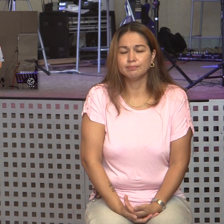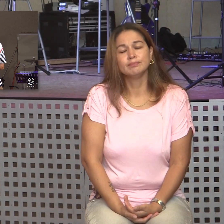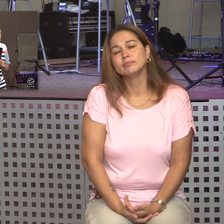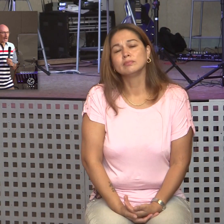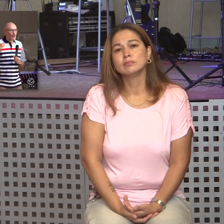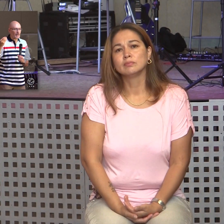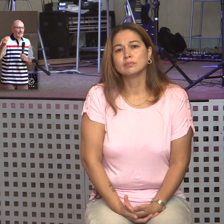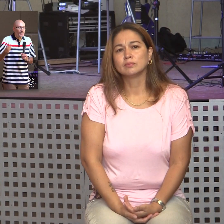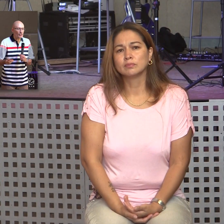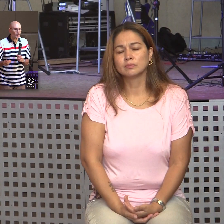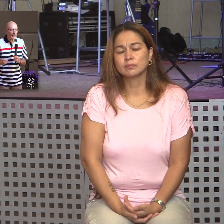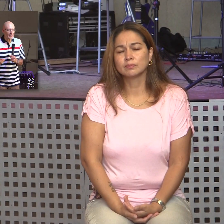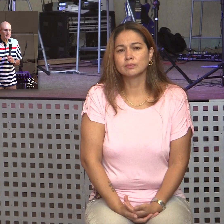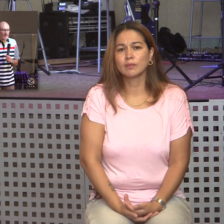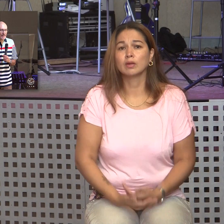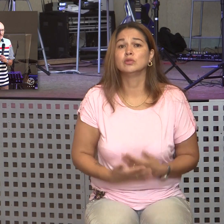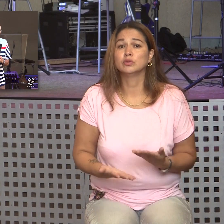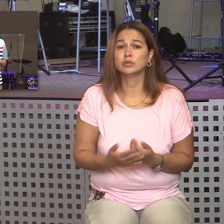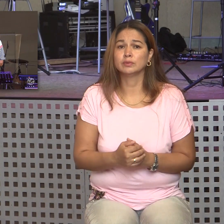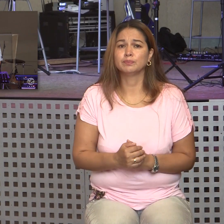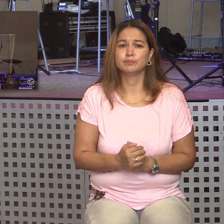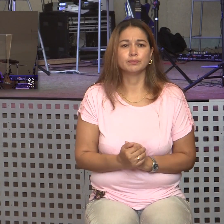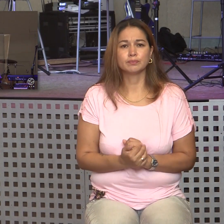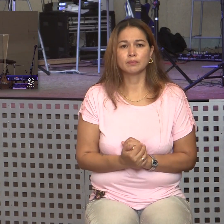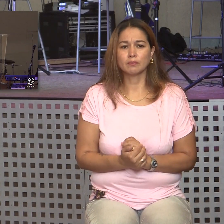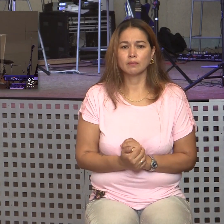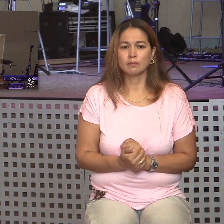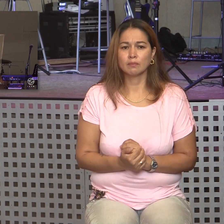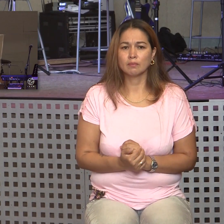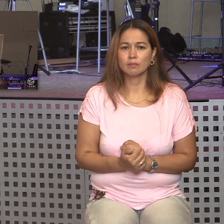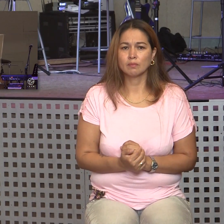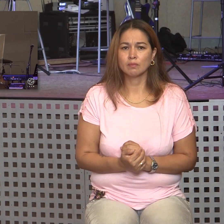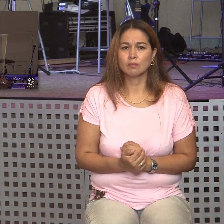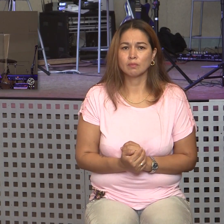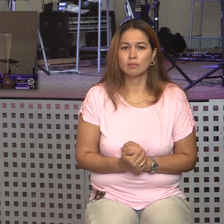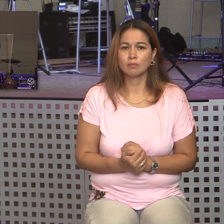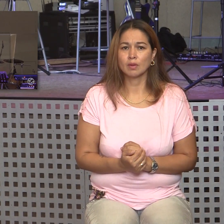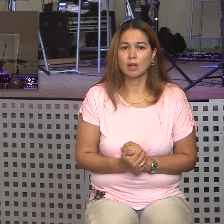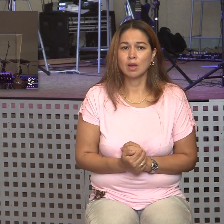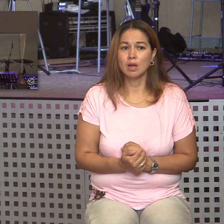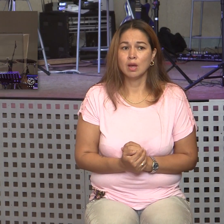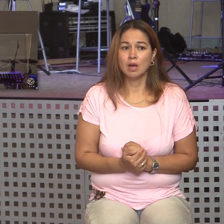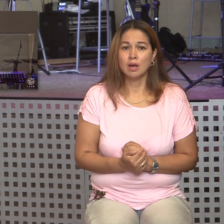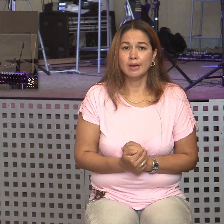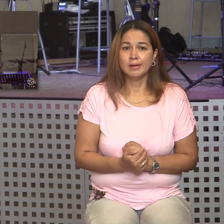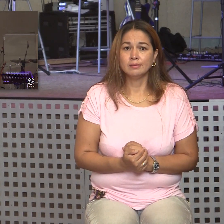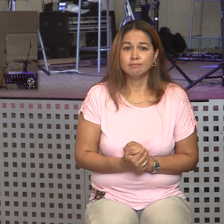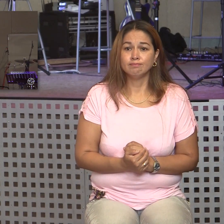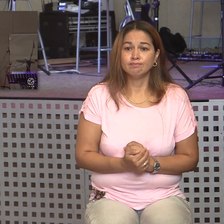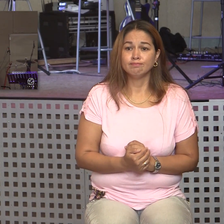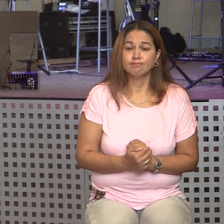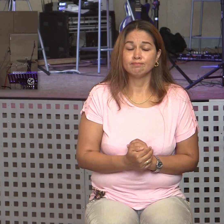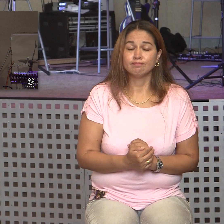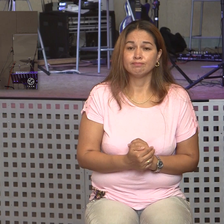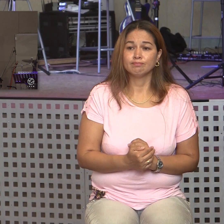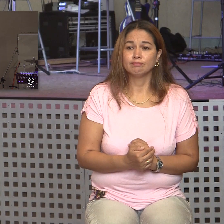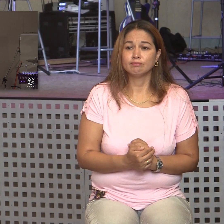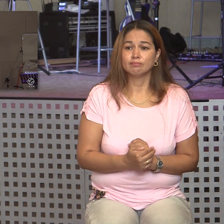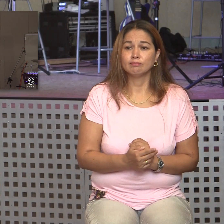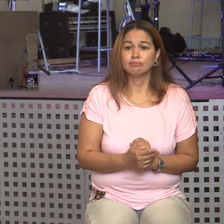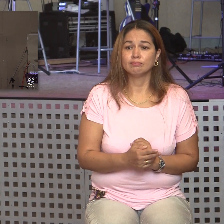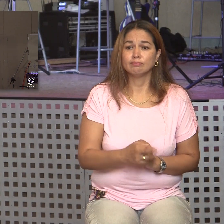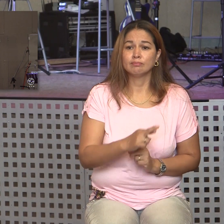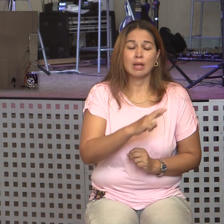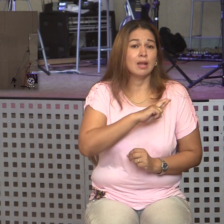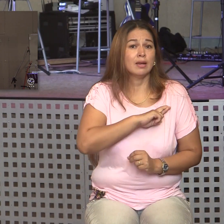Lo no natural, lo religioso es pedir permiso. Antonio, Pastor Antonio, usted